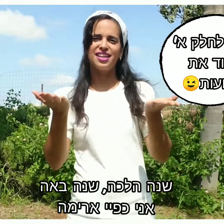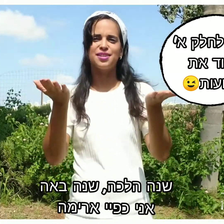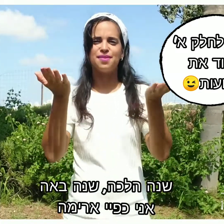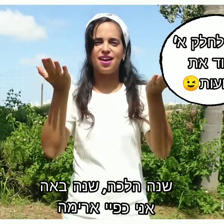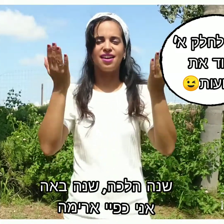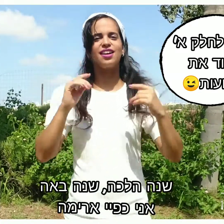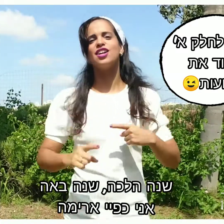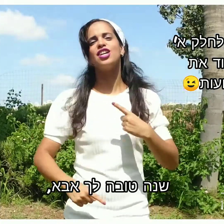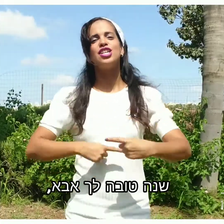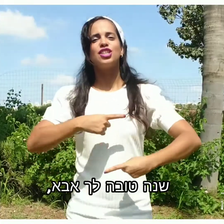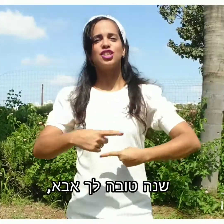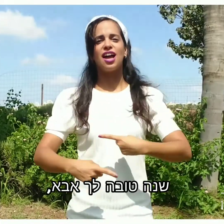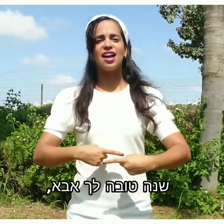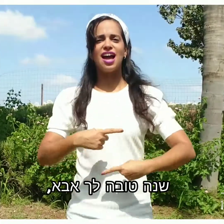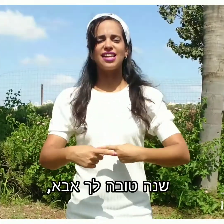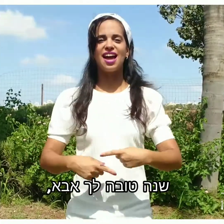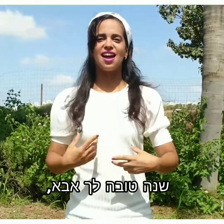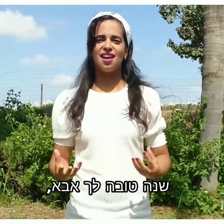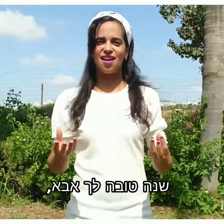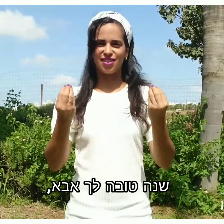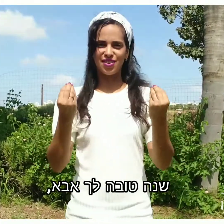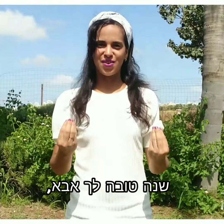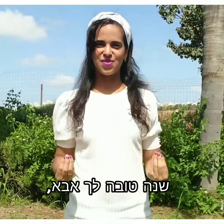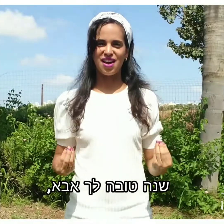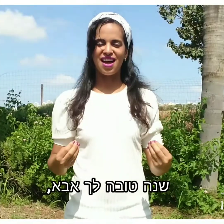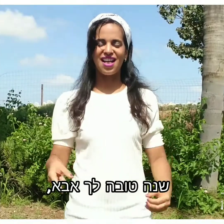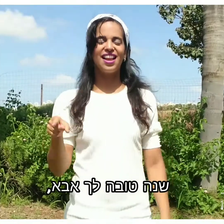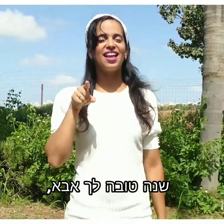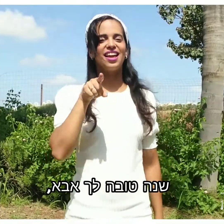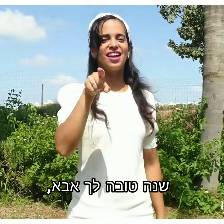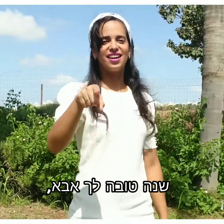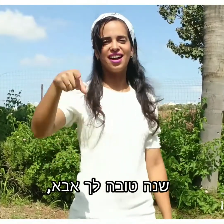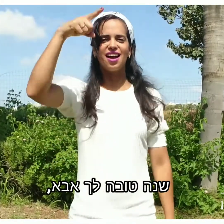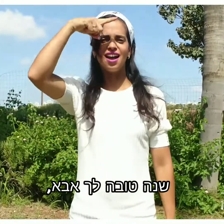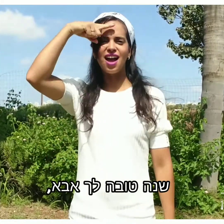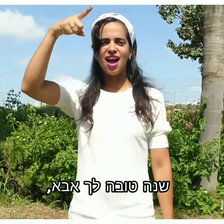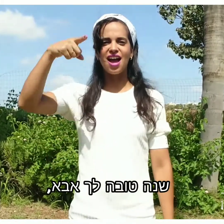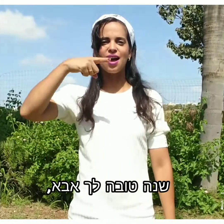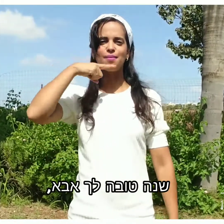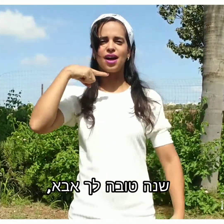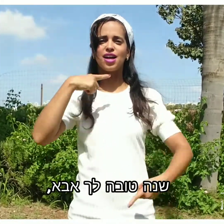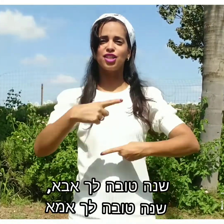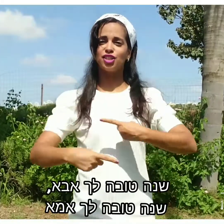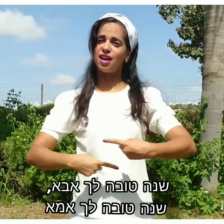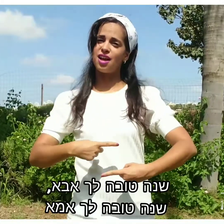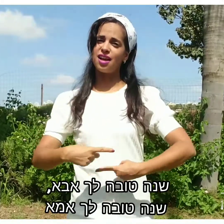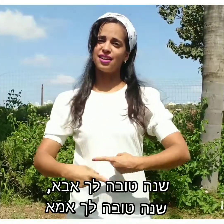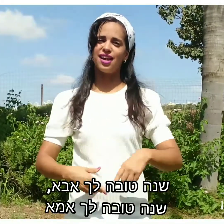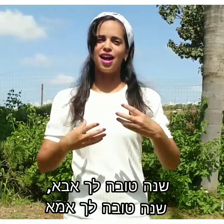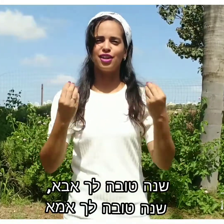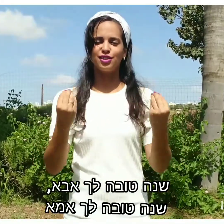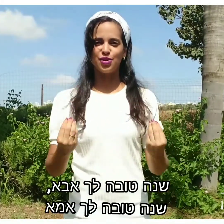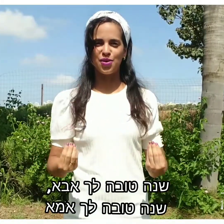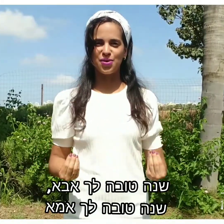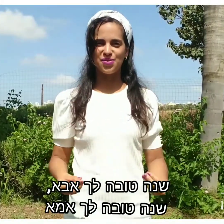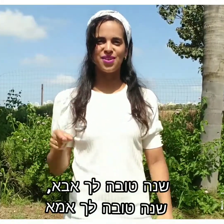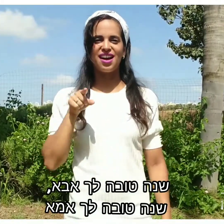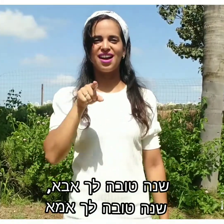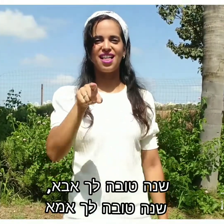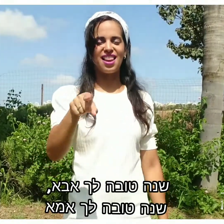ארימה. שנה טובה לך אבא, שנה טובה